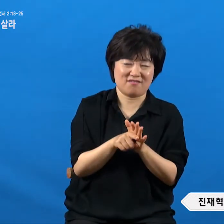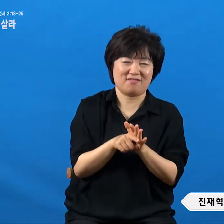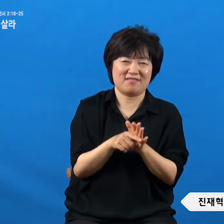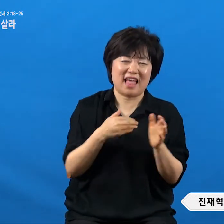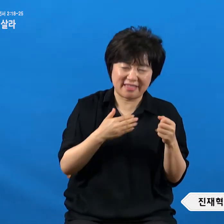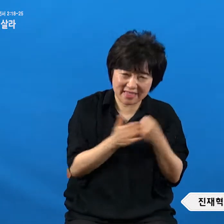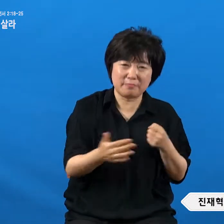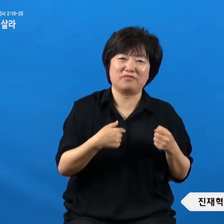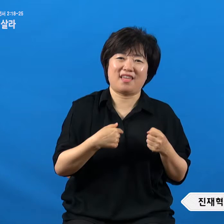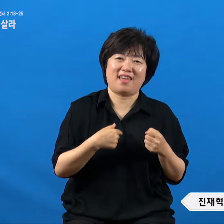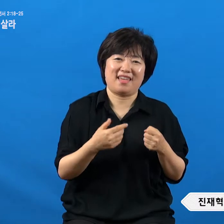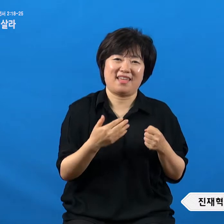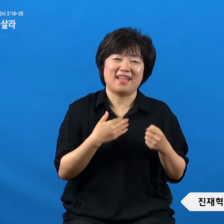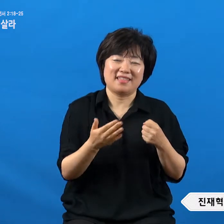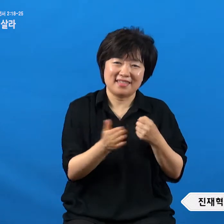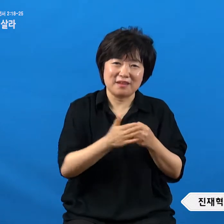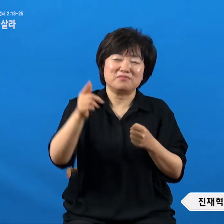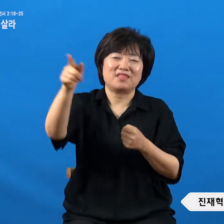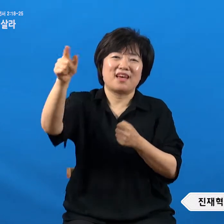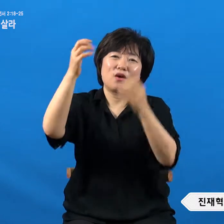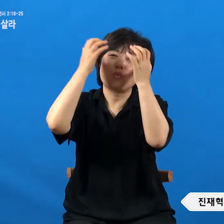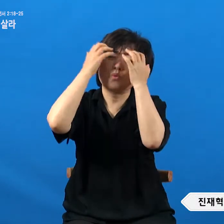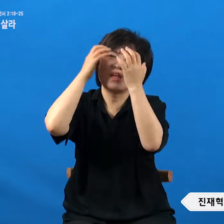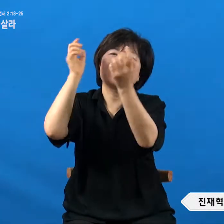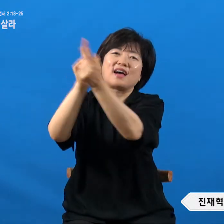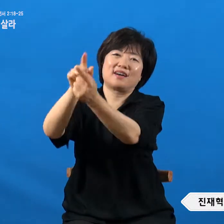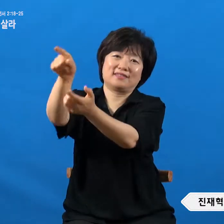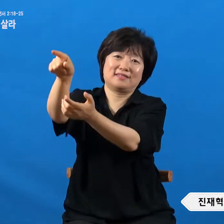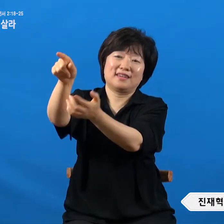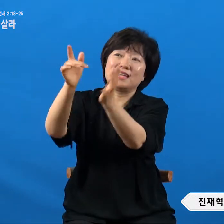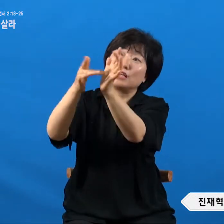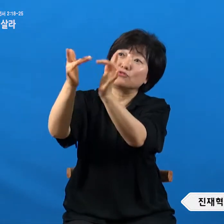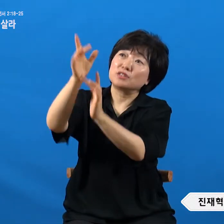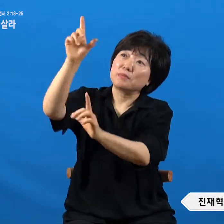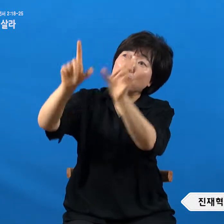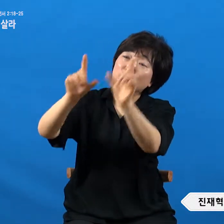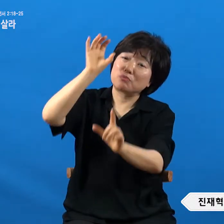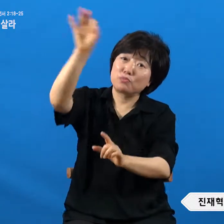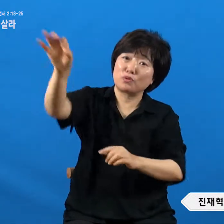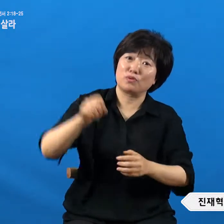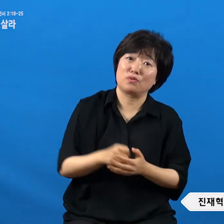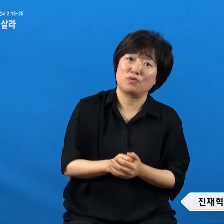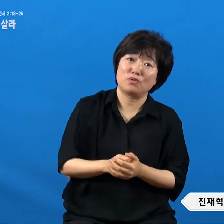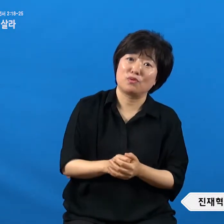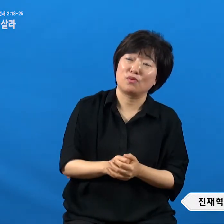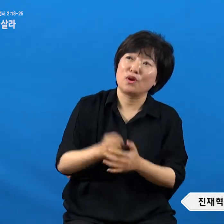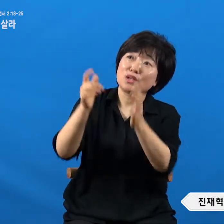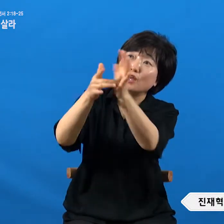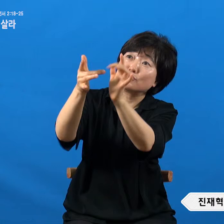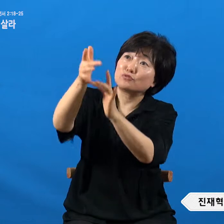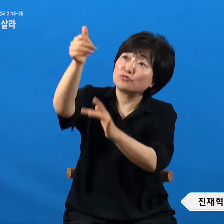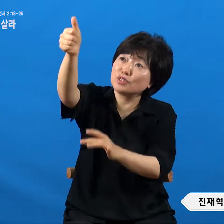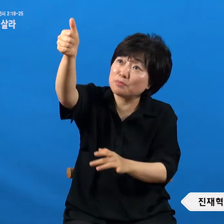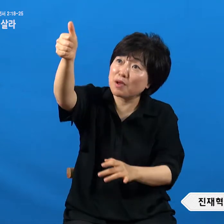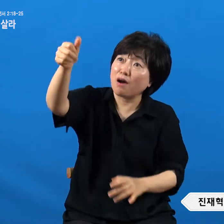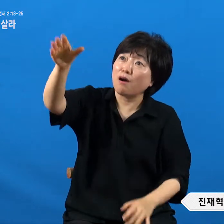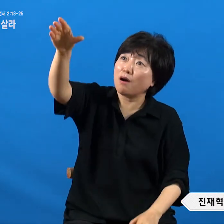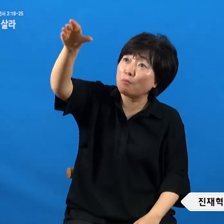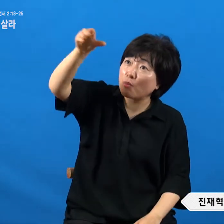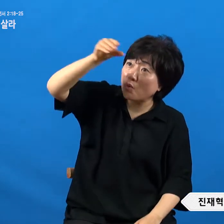고난을 받으시는 주님의 모습을 보십시오. 성경은 말씀합니다. 이제 너희에게 본을 끼쳐